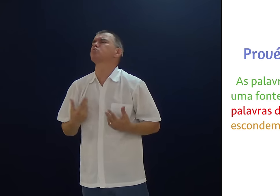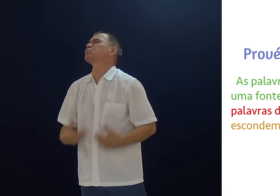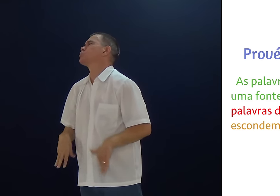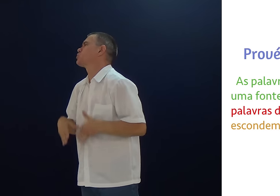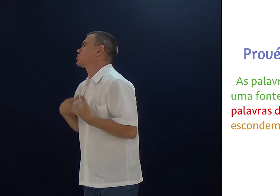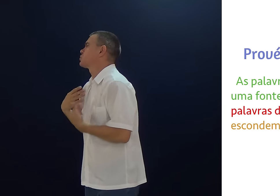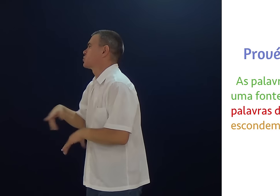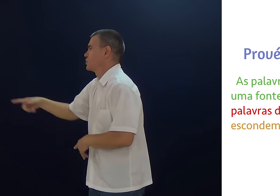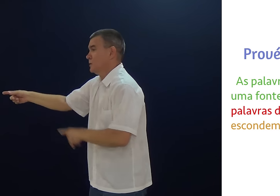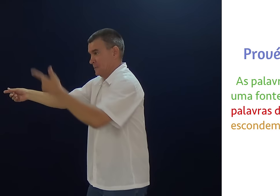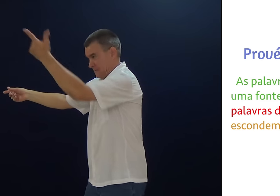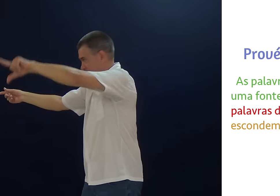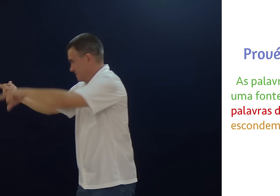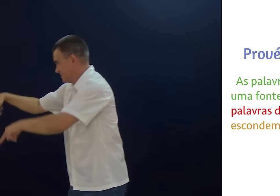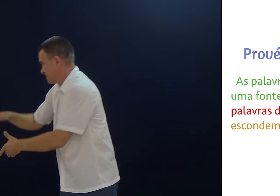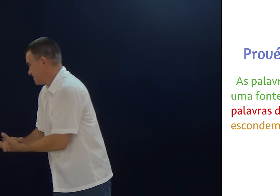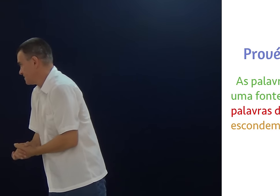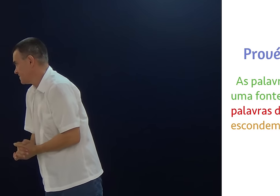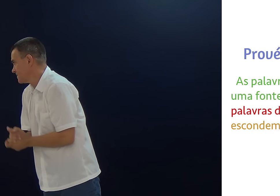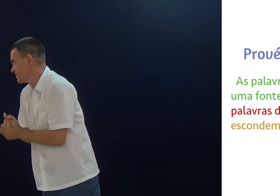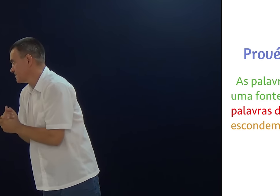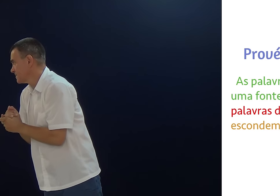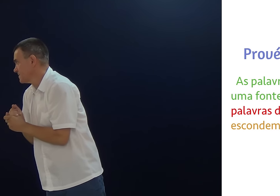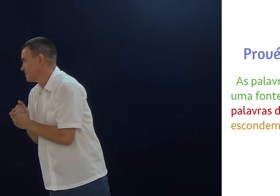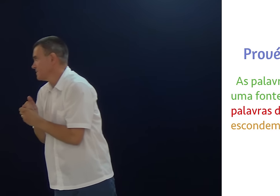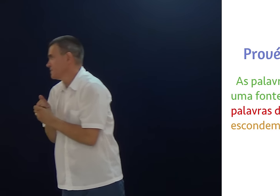normal é uma agressão é um tipo de